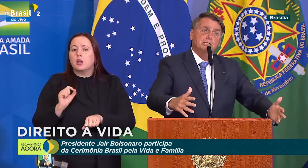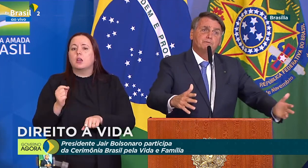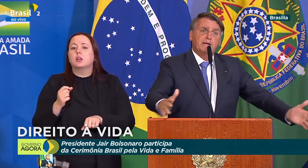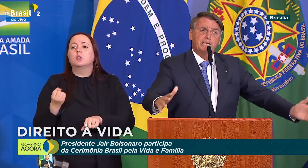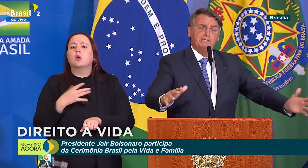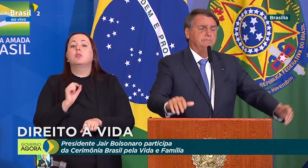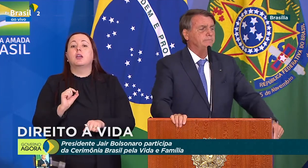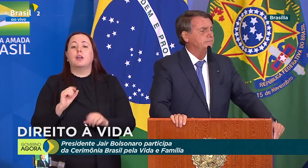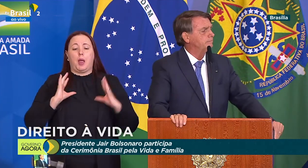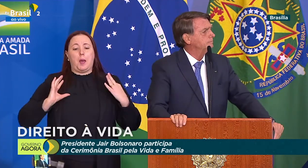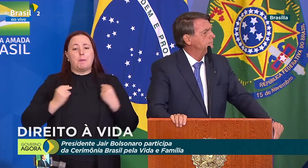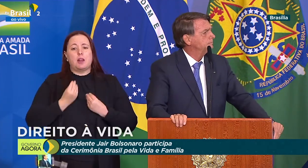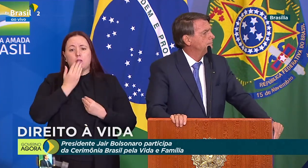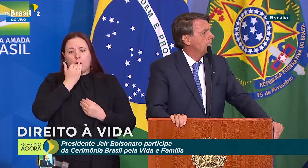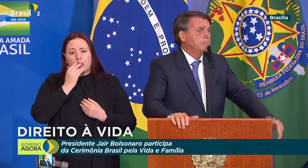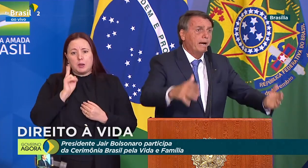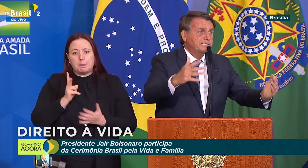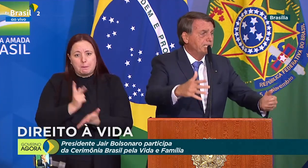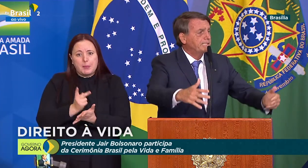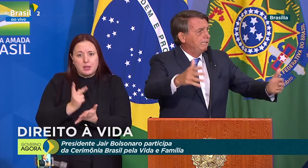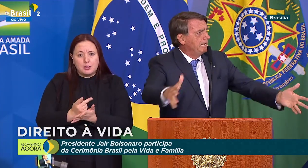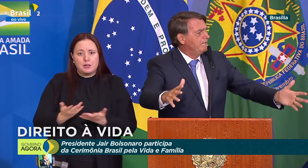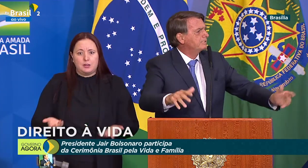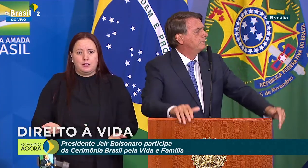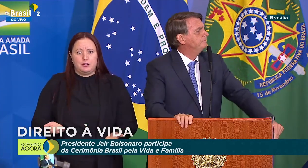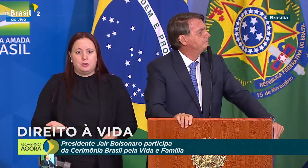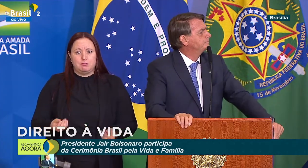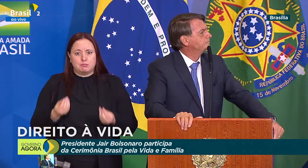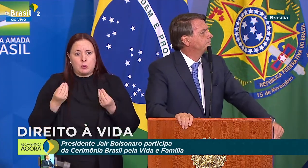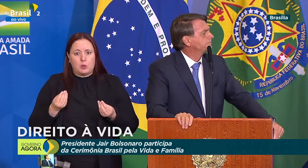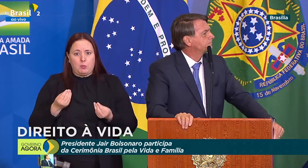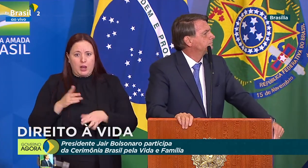interpretação Vinícius saquinho o marxista-leninista